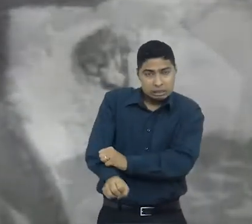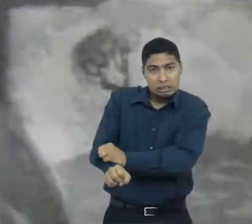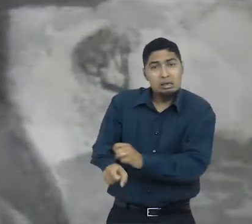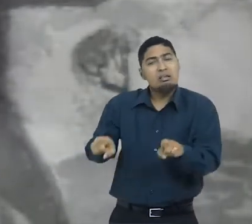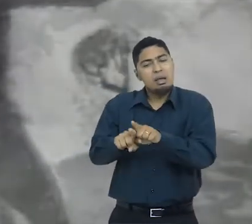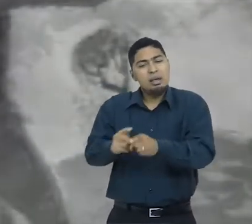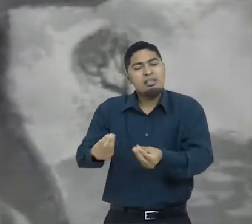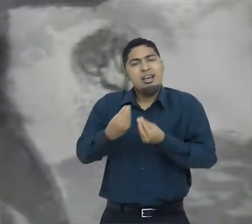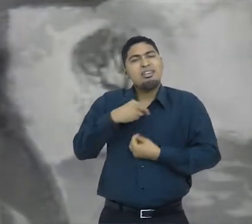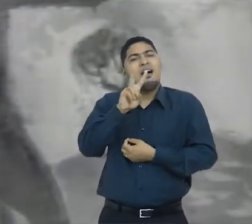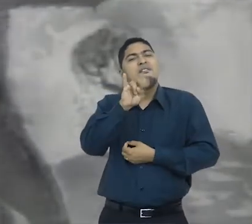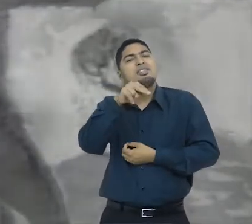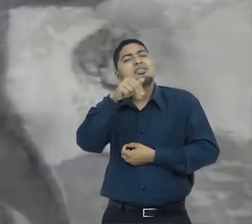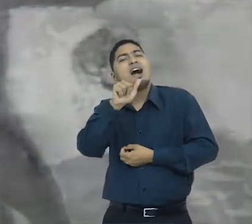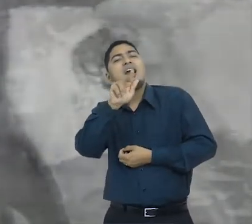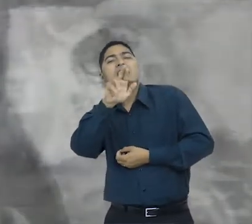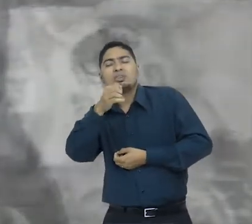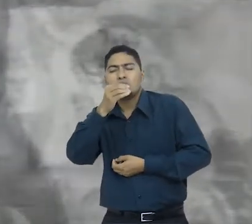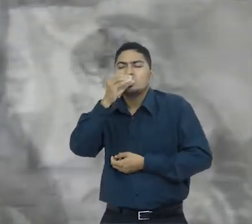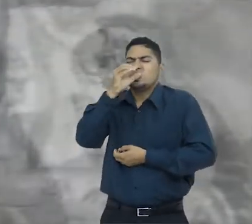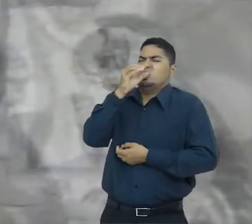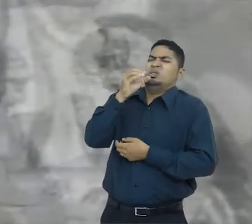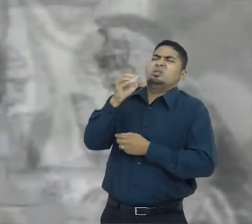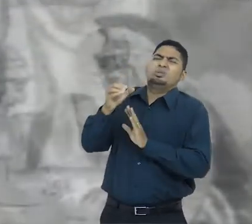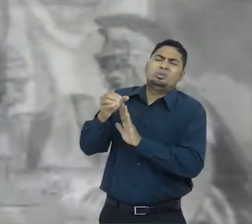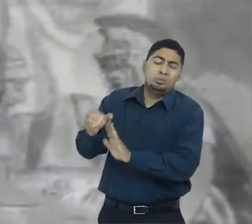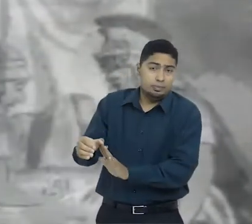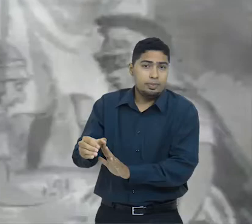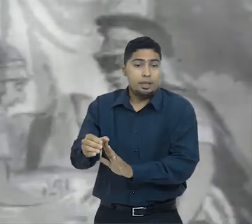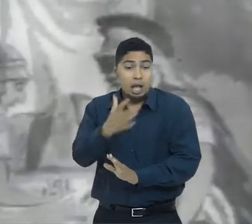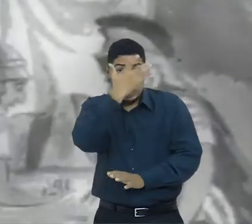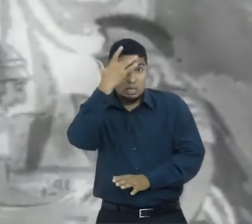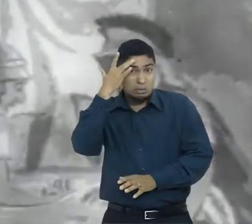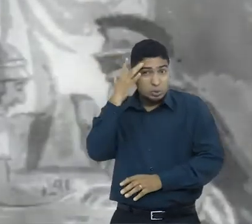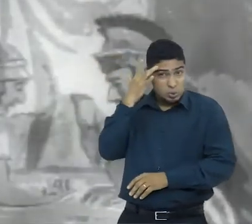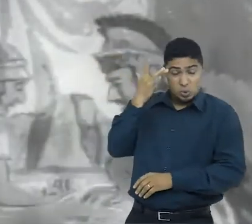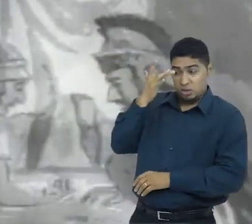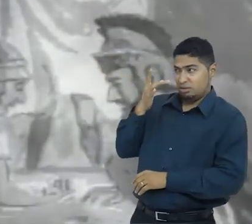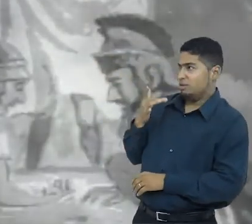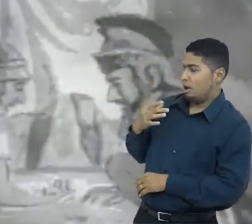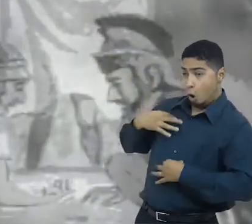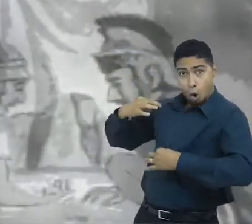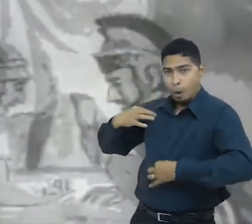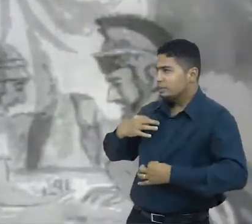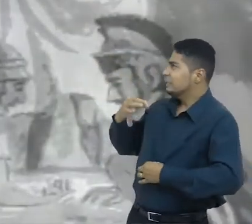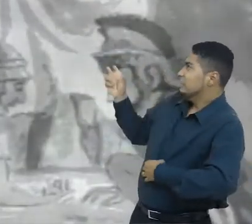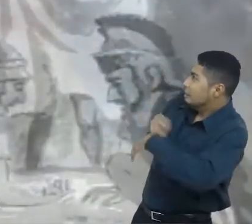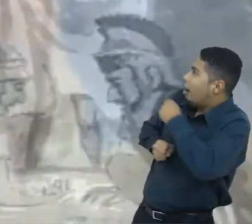ele quando tivesse sede, que os perseguidores do Salvador iriam dividir entre si suas vestes e apostariam para ficar com